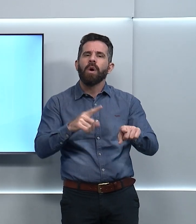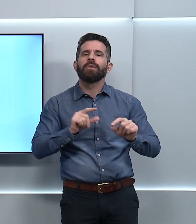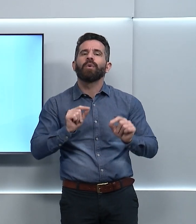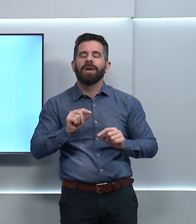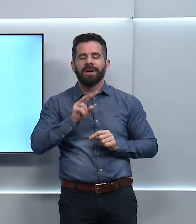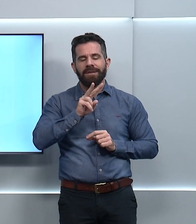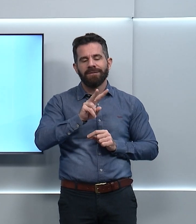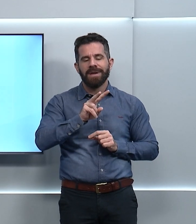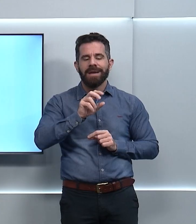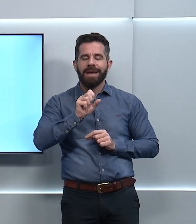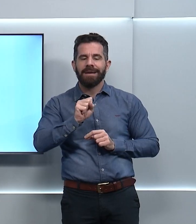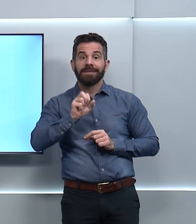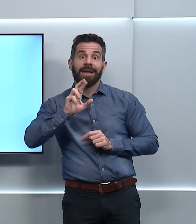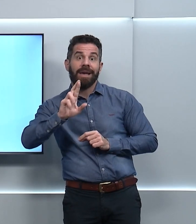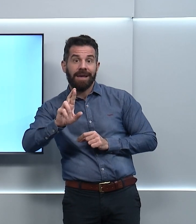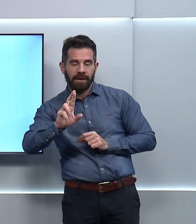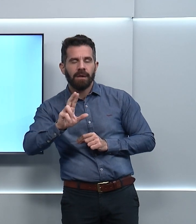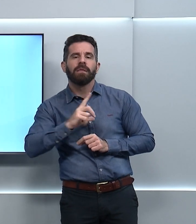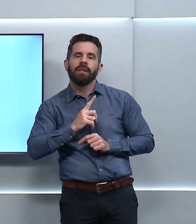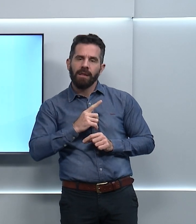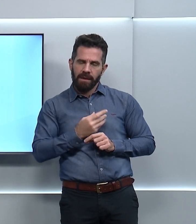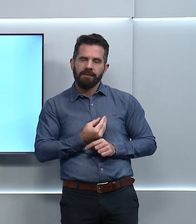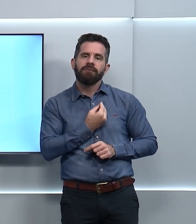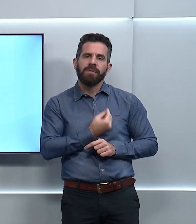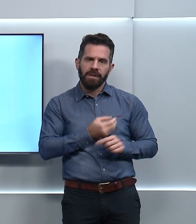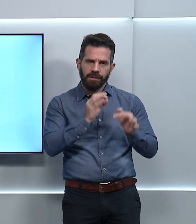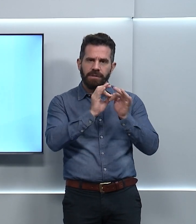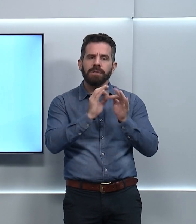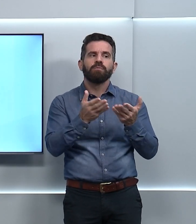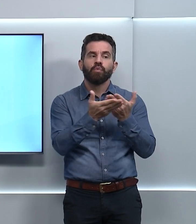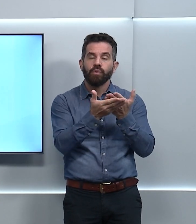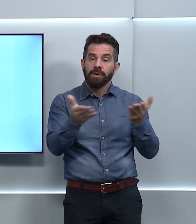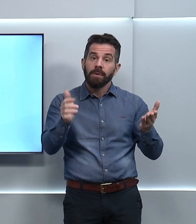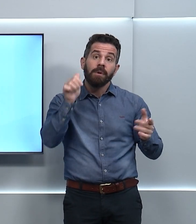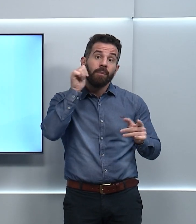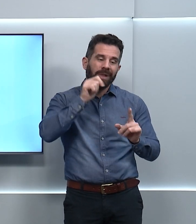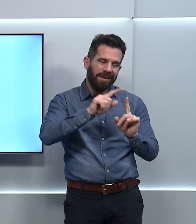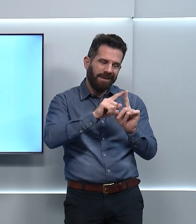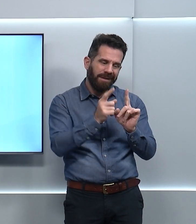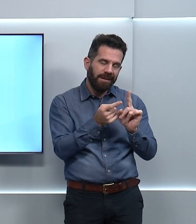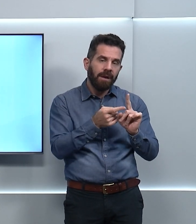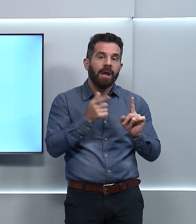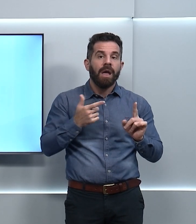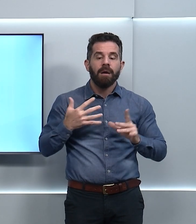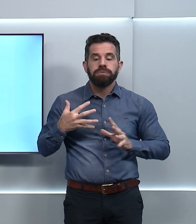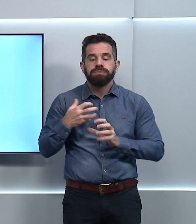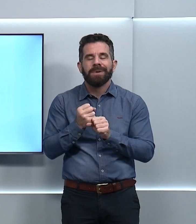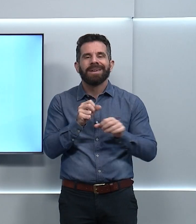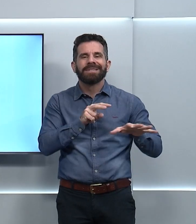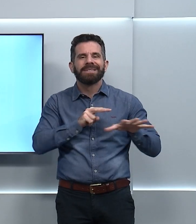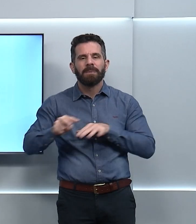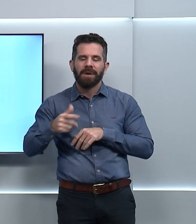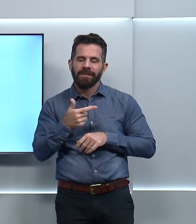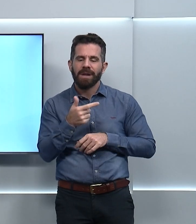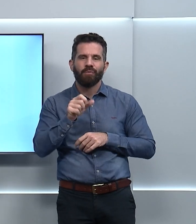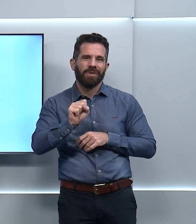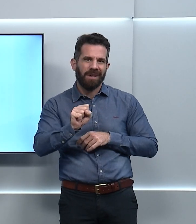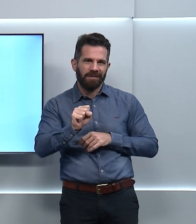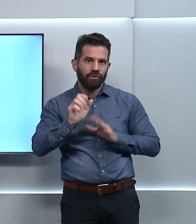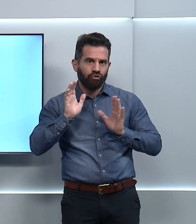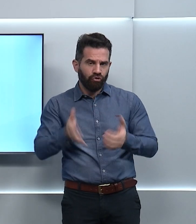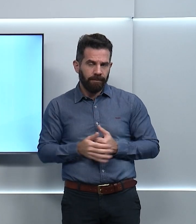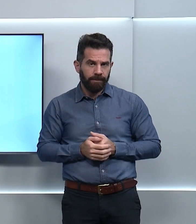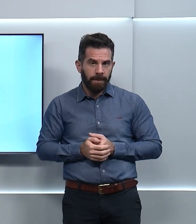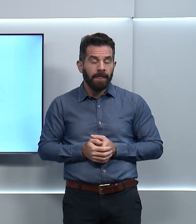sincincial respiratório, está disponível para gestantes a partir da 28ª semana de gravidez. E essa